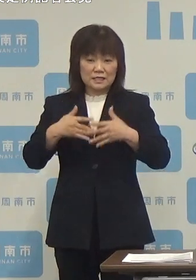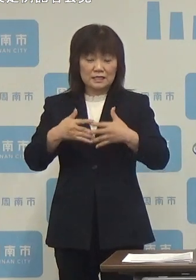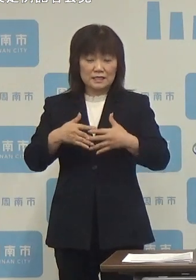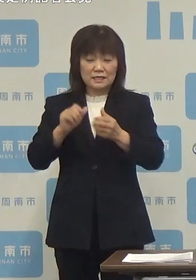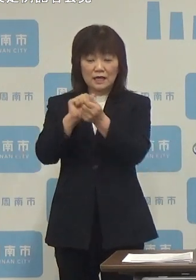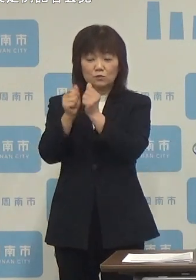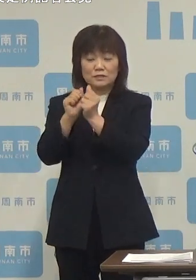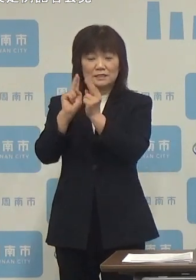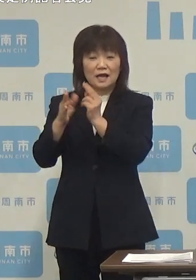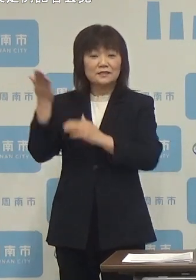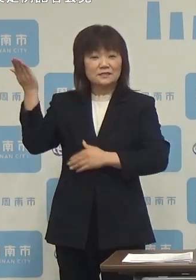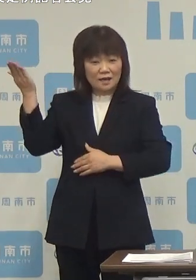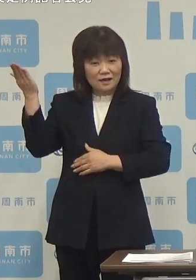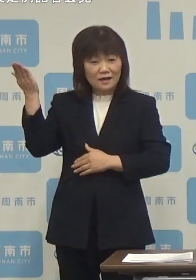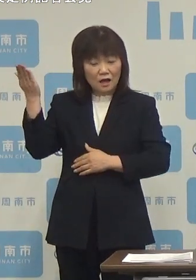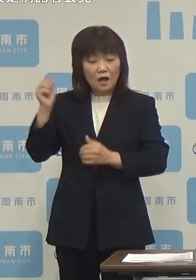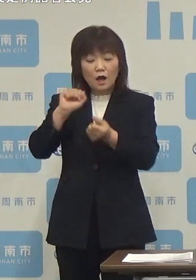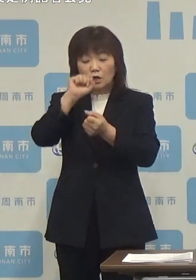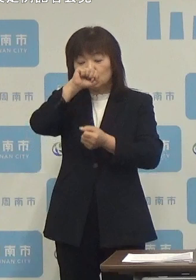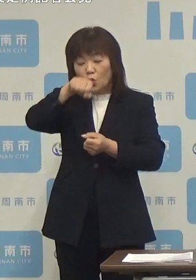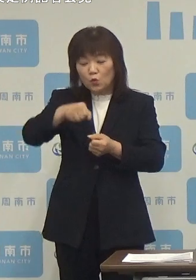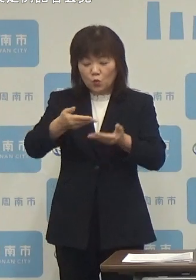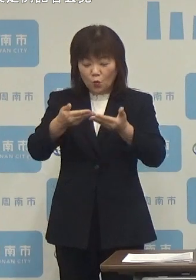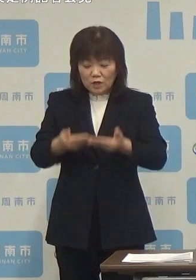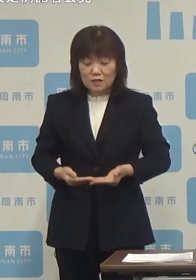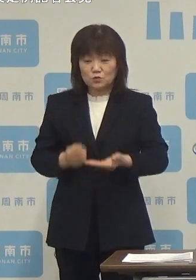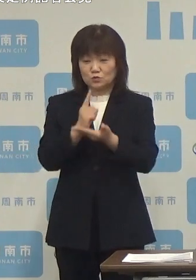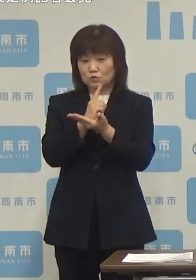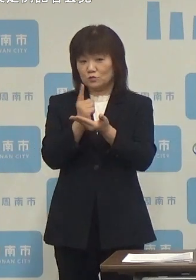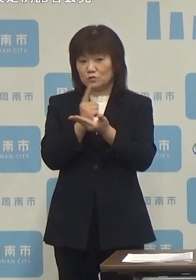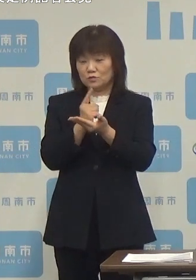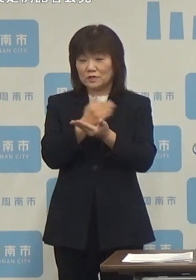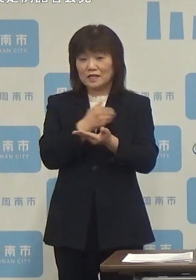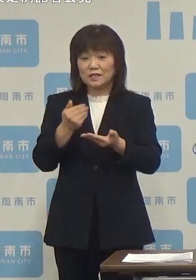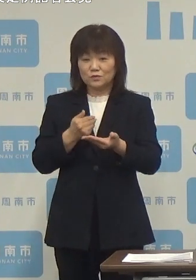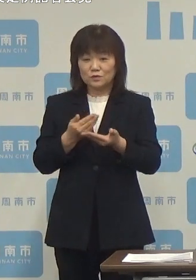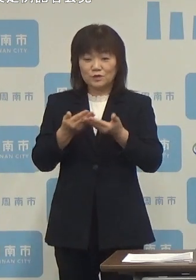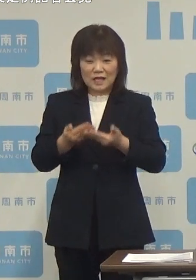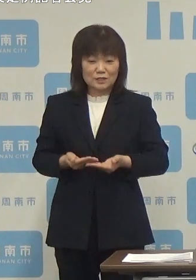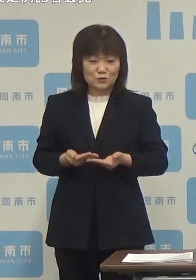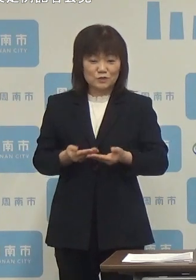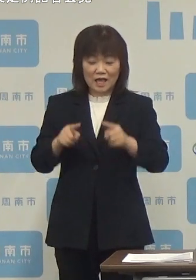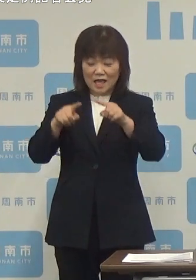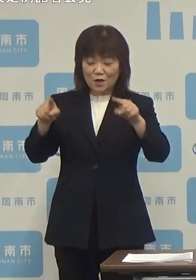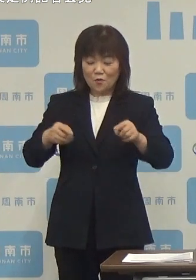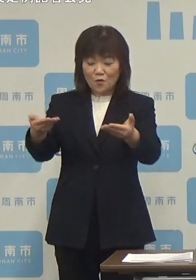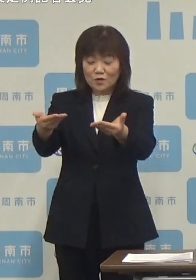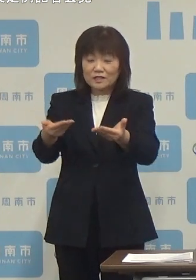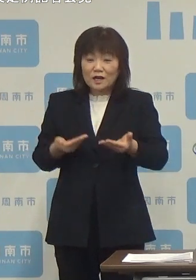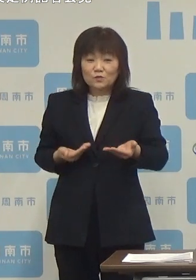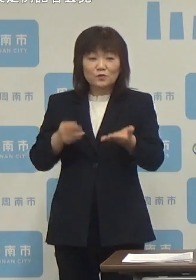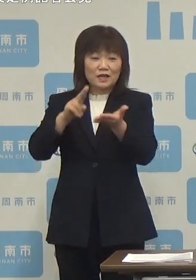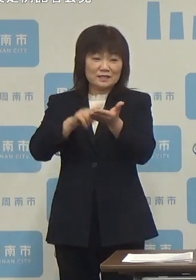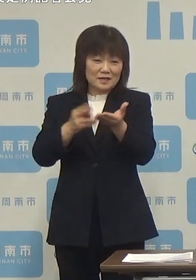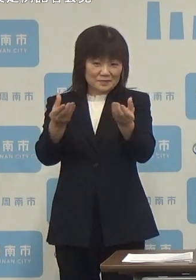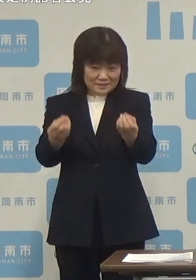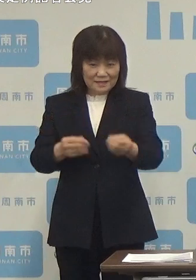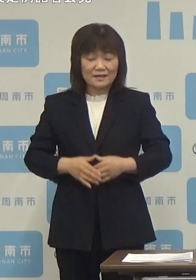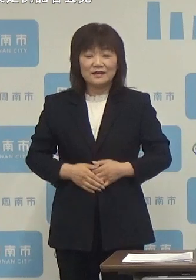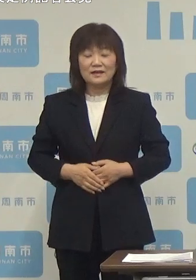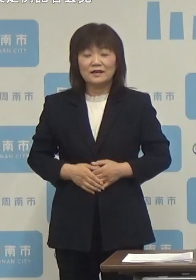社様より象の体重を測ることのできる体重計を寄贈していただくことになり